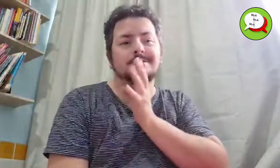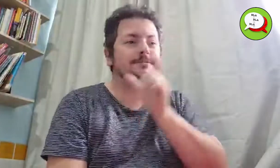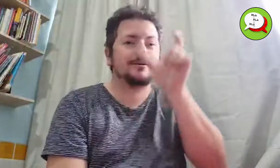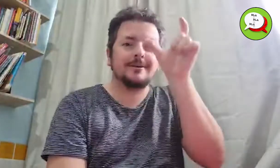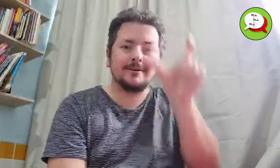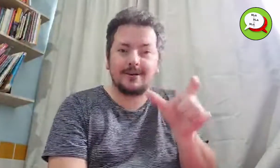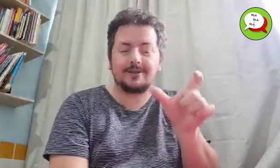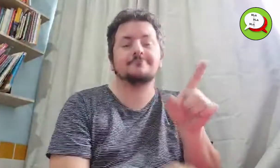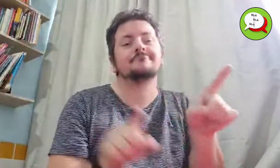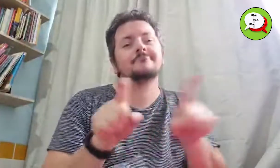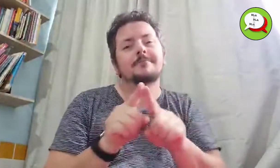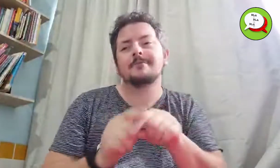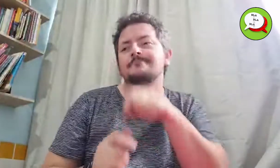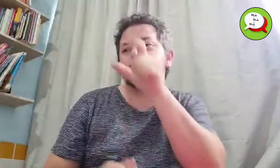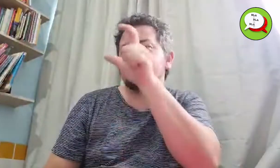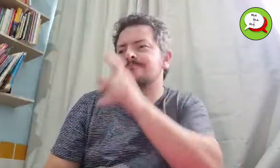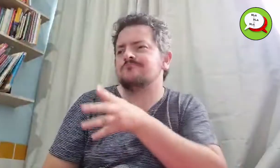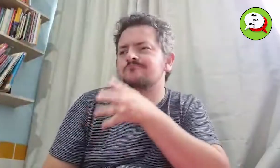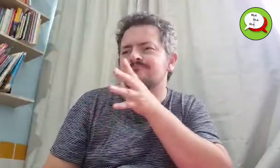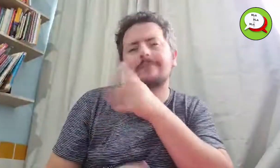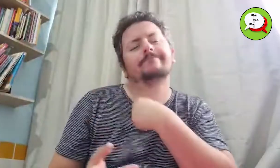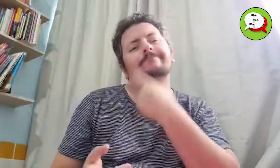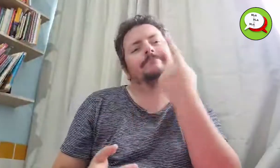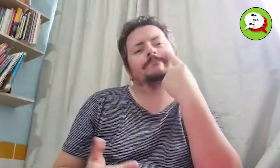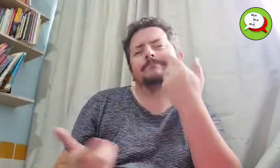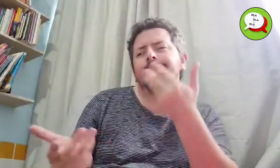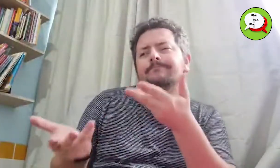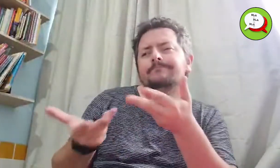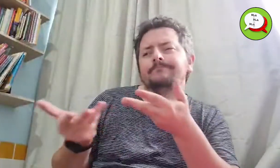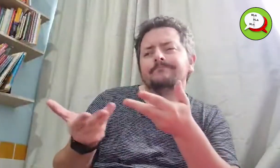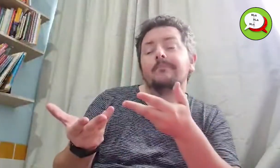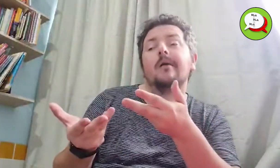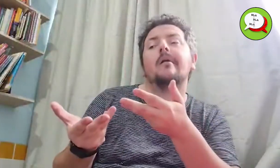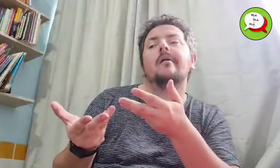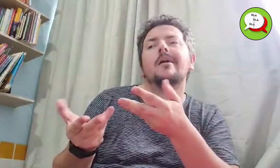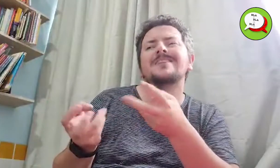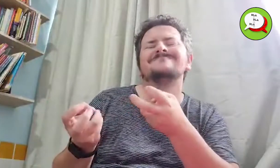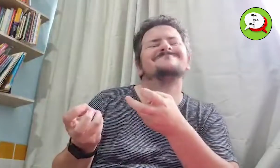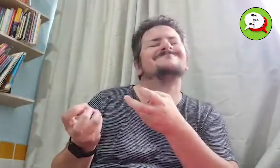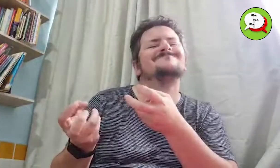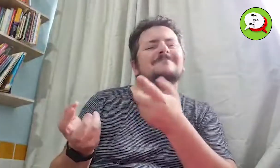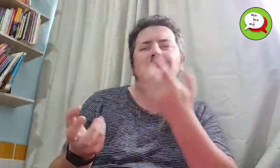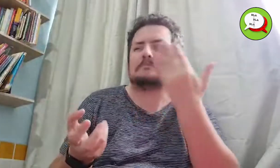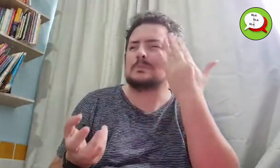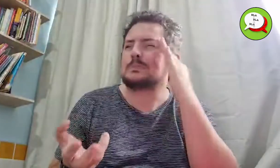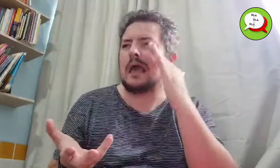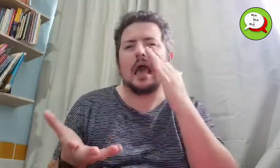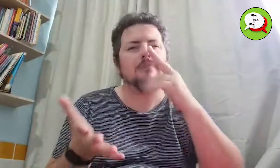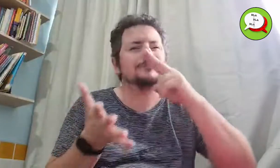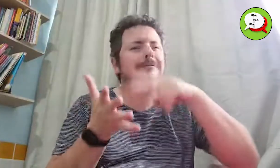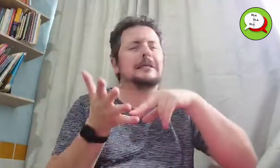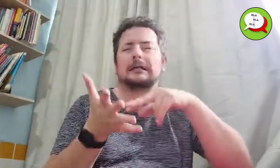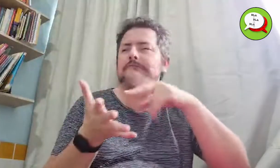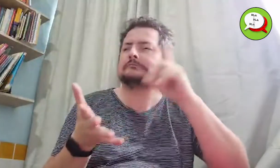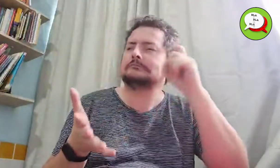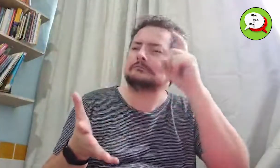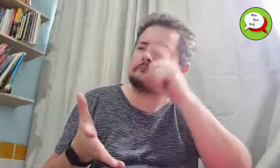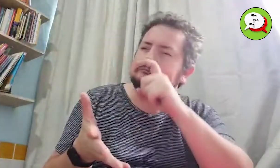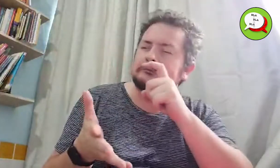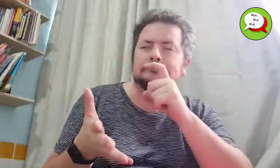Então, o principal de tudo é conhecer os alunos, ter uma referência correta de como é a vida desse aluno,